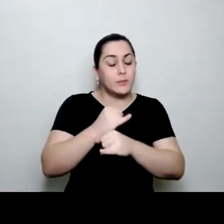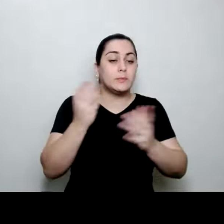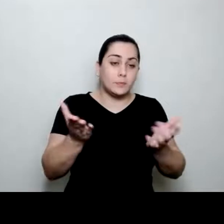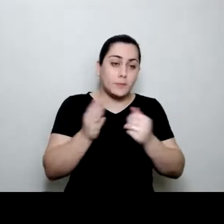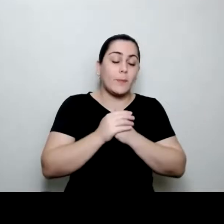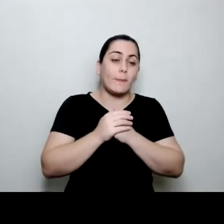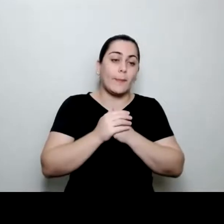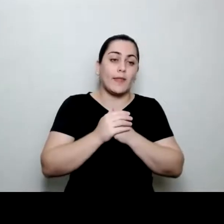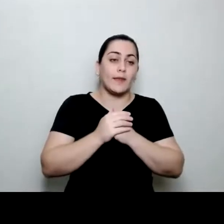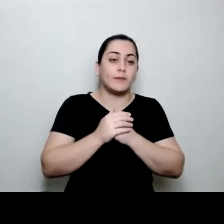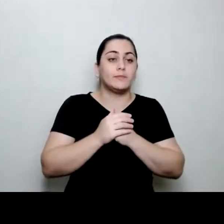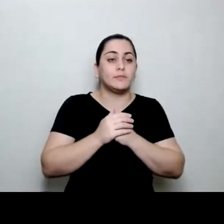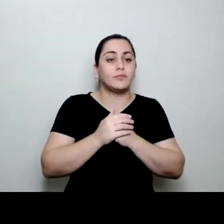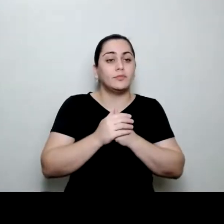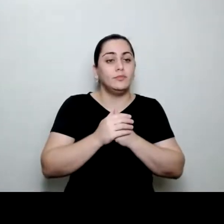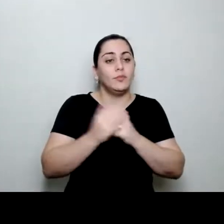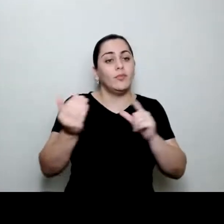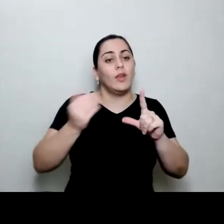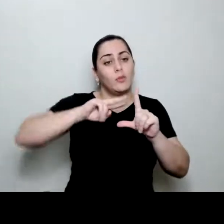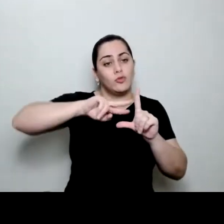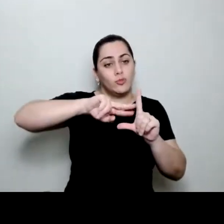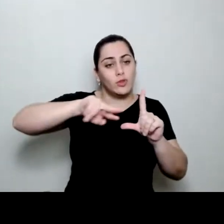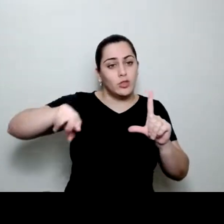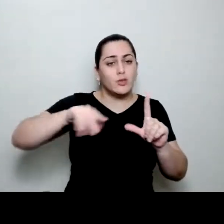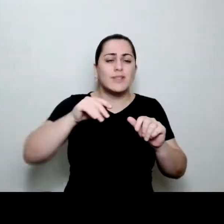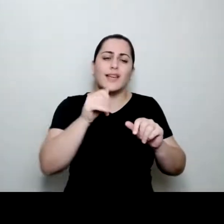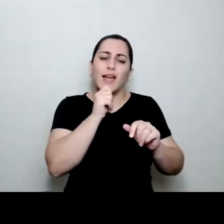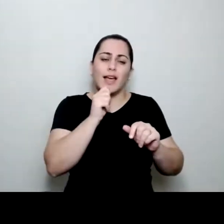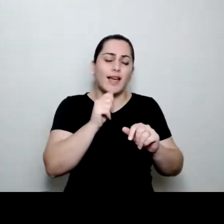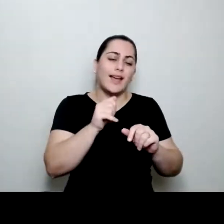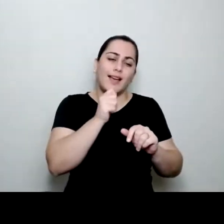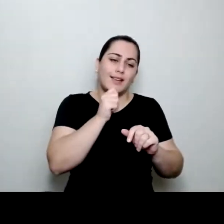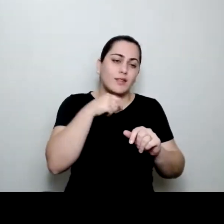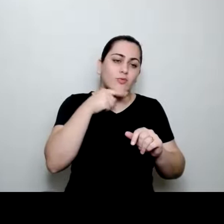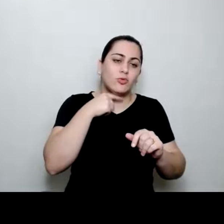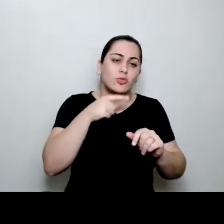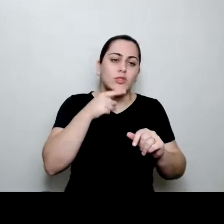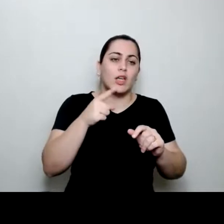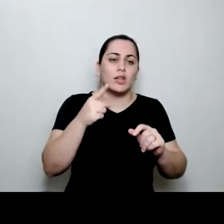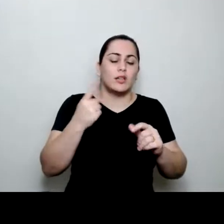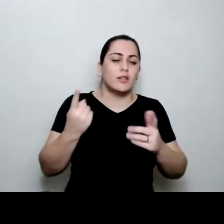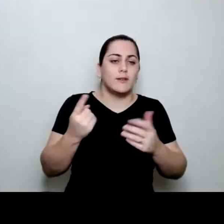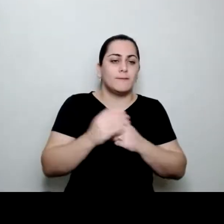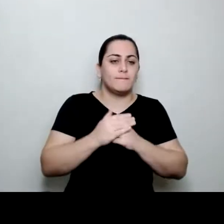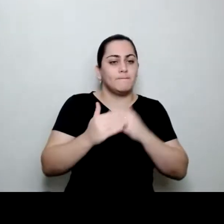É uma plataforma que ainda não consegue concorrer em suas funcionalidades com o que